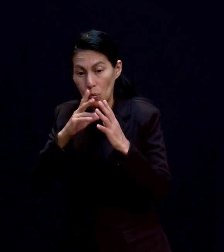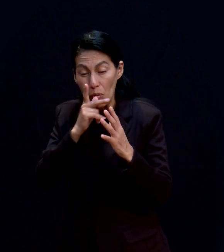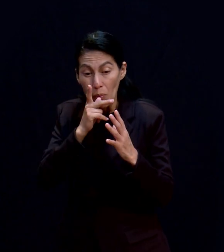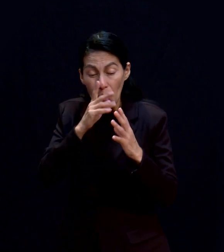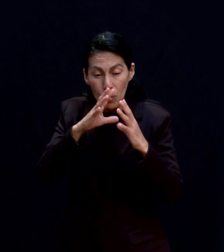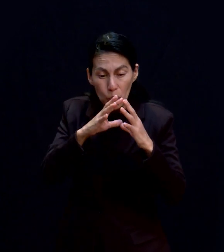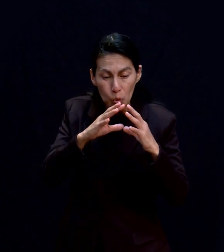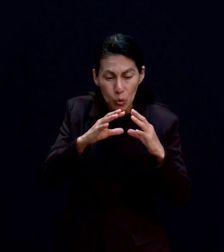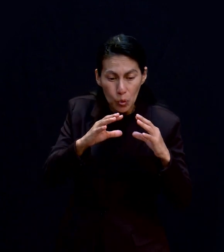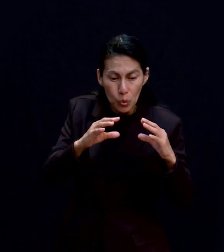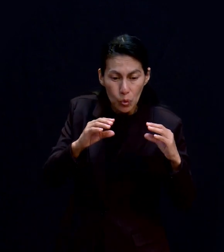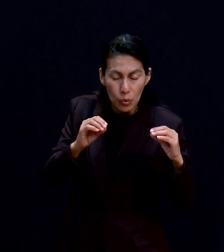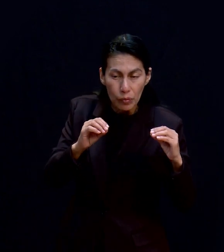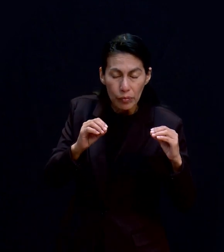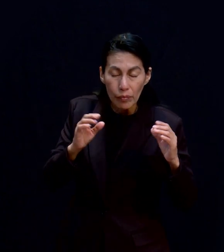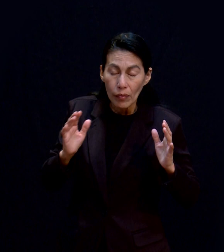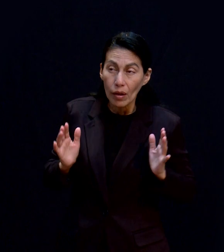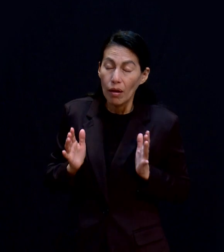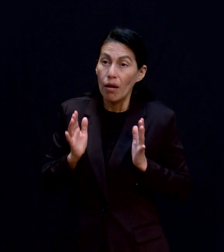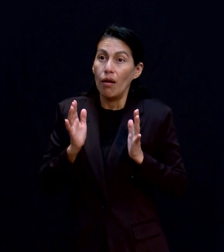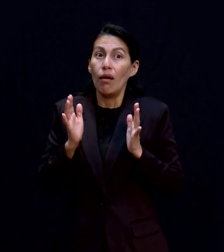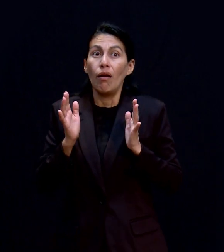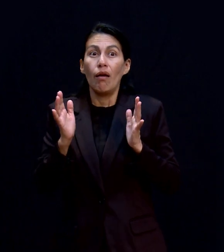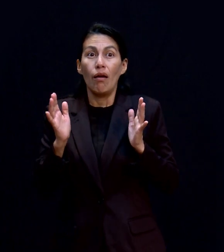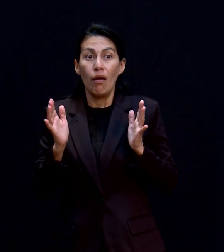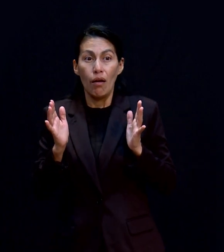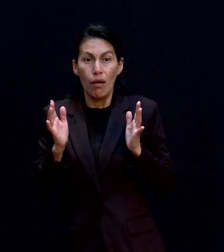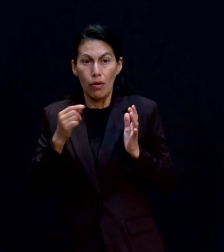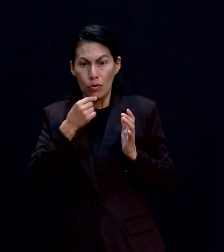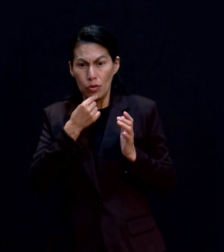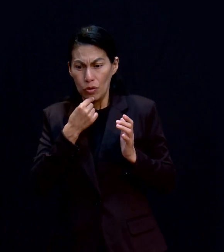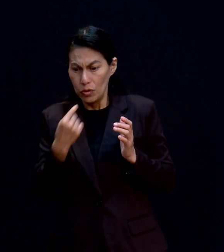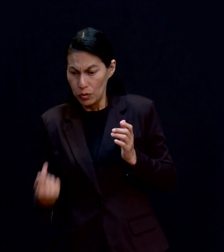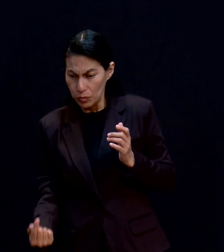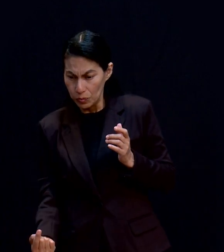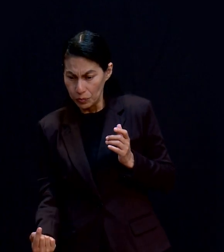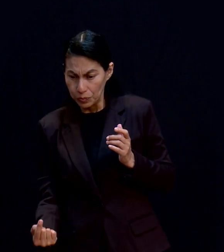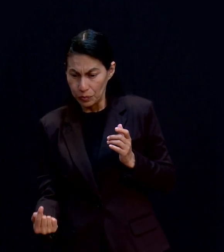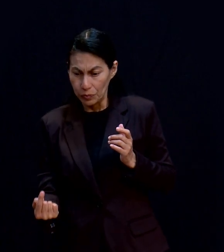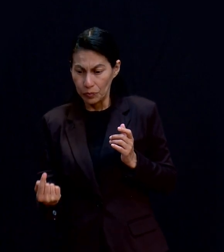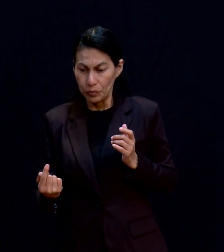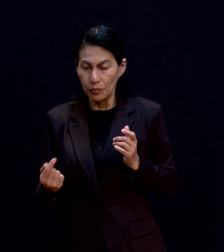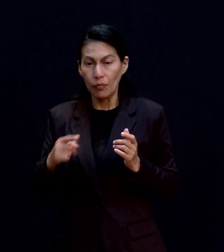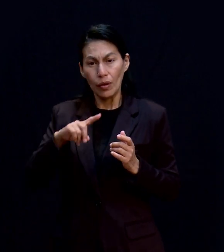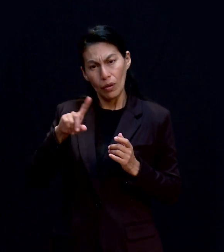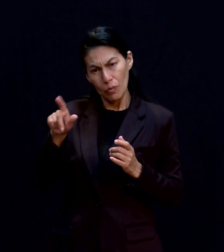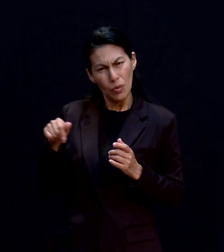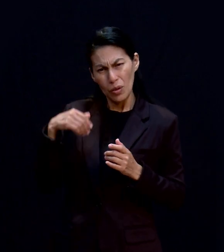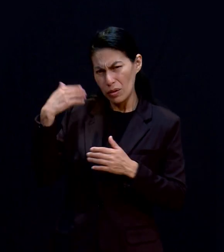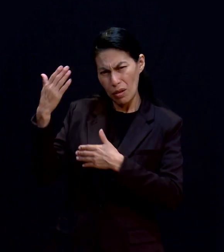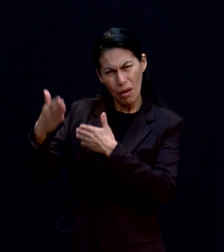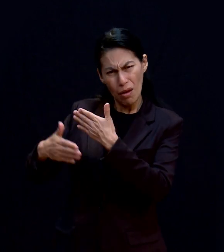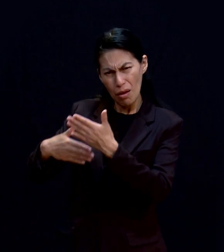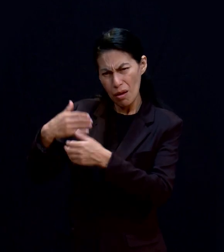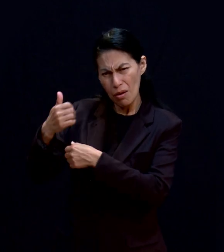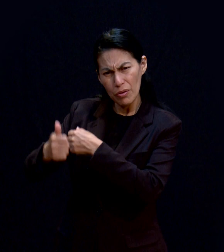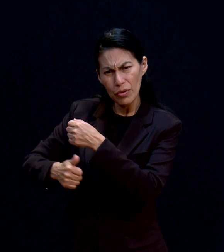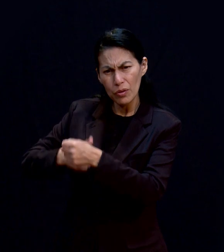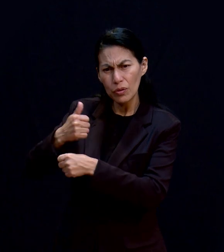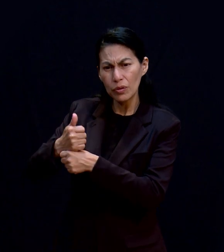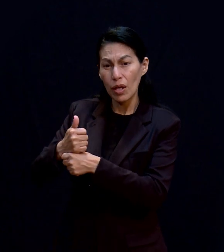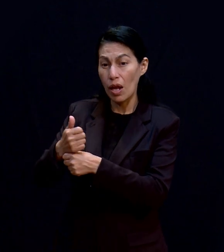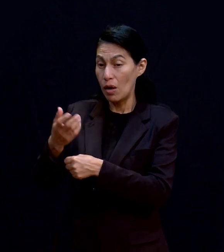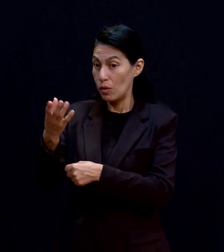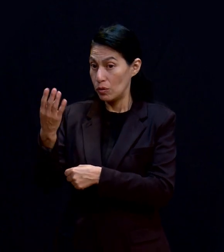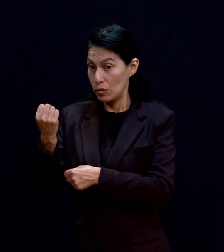fue tremendo y a una corta edad tan así que años después decidió bautizar me a los nueve